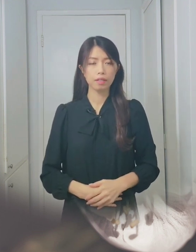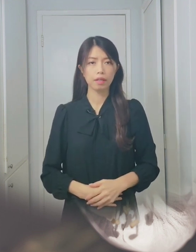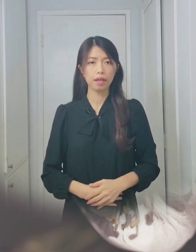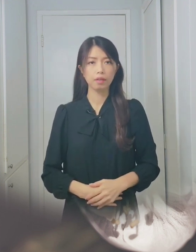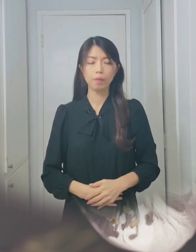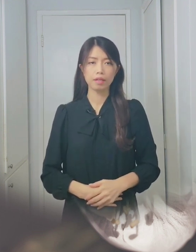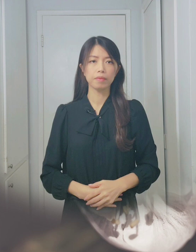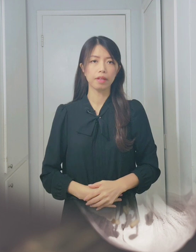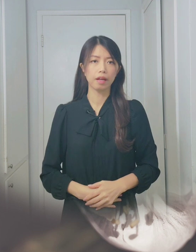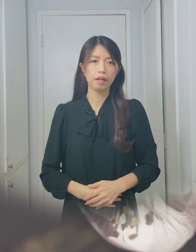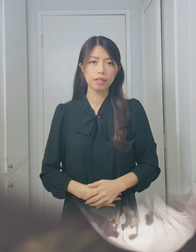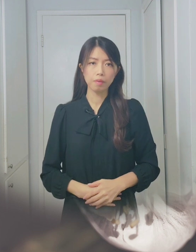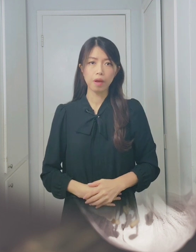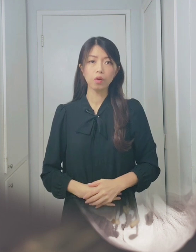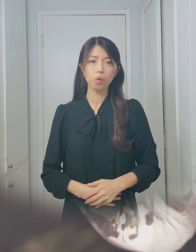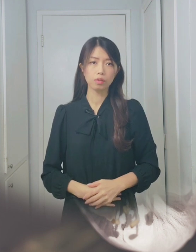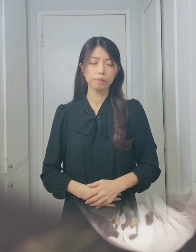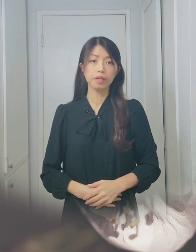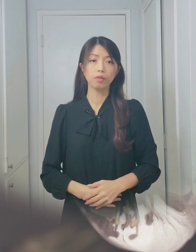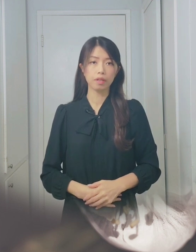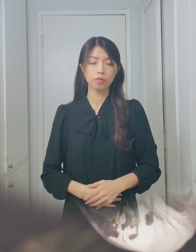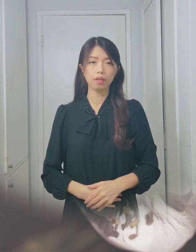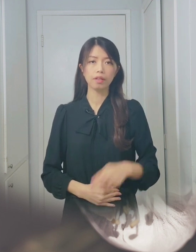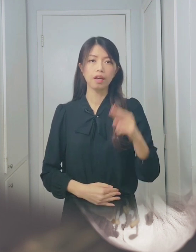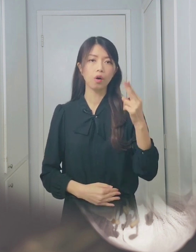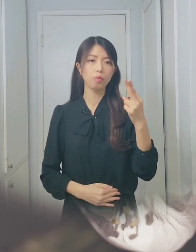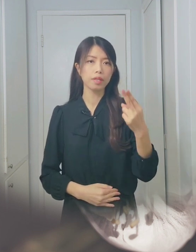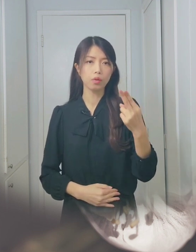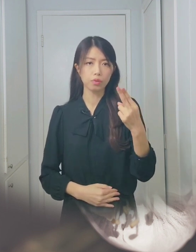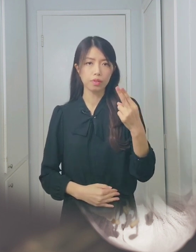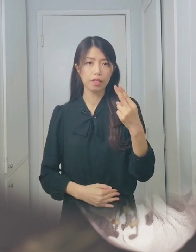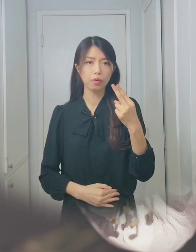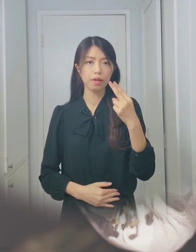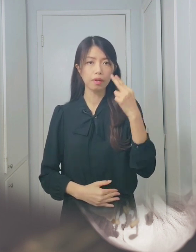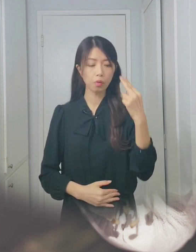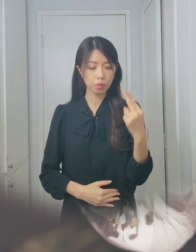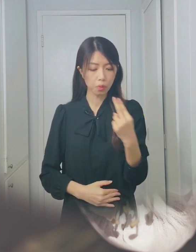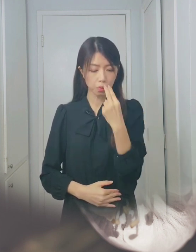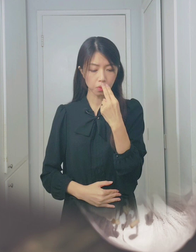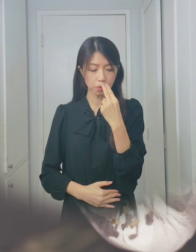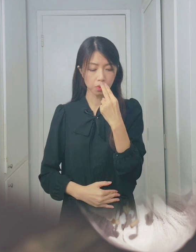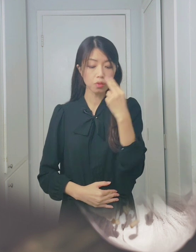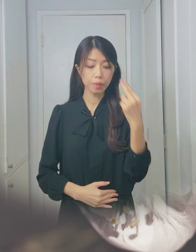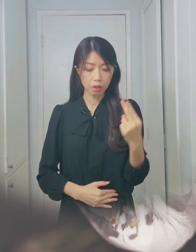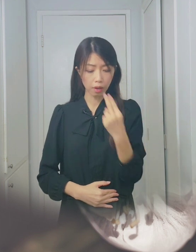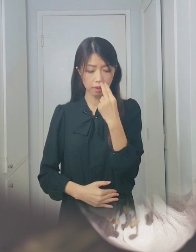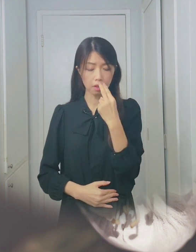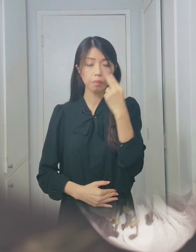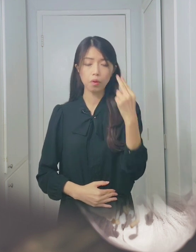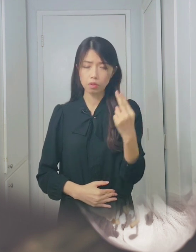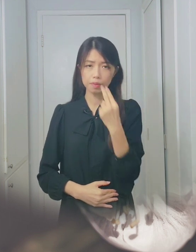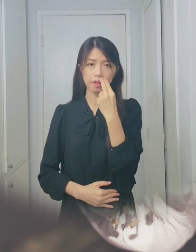수어를 하시는 게 더 맞습니다. 생명, 호흡 이런 뜻의 수어는 검지하고 중지를 이용해서 코 쪽으로 숨이